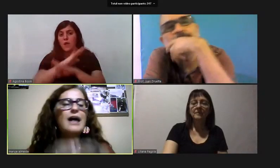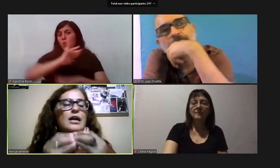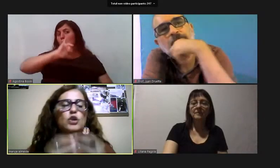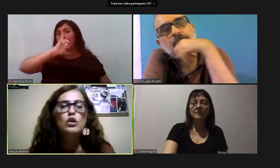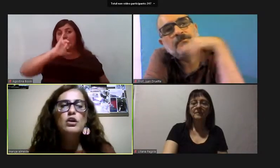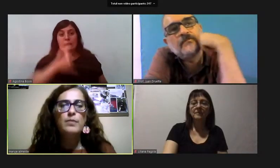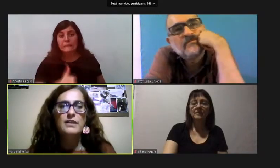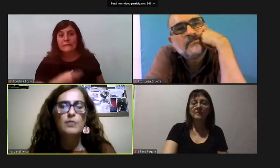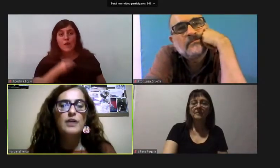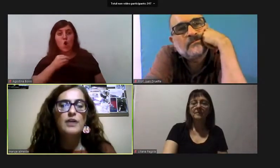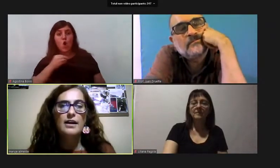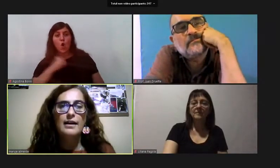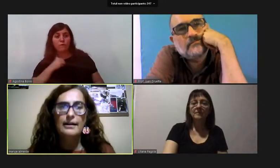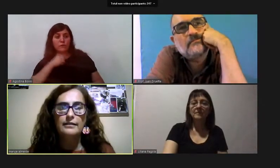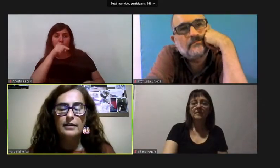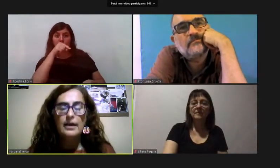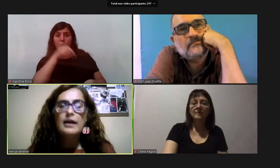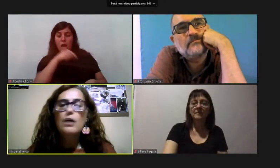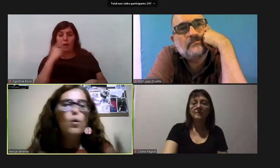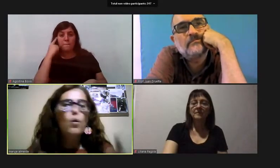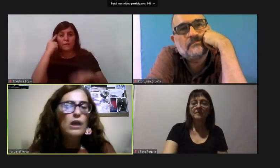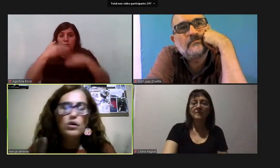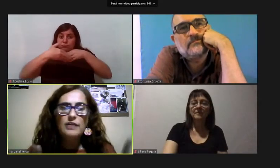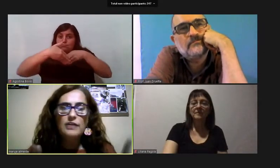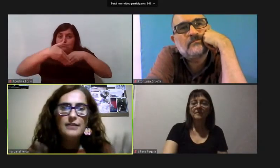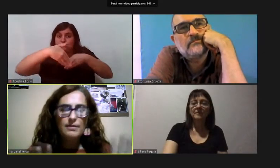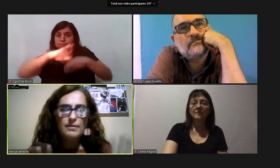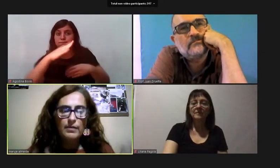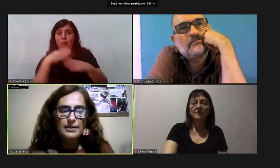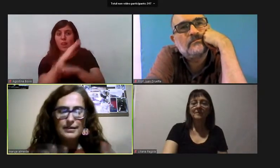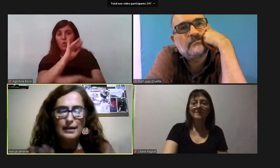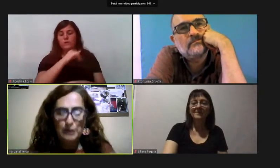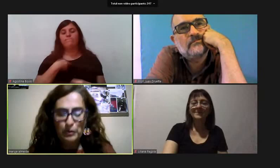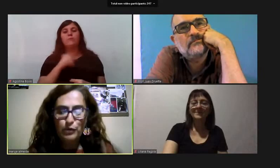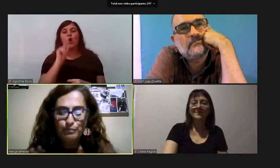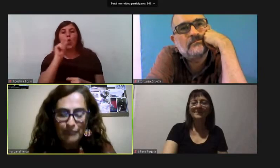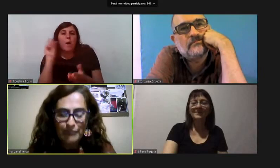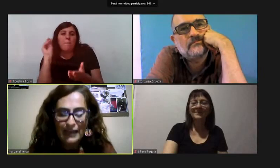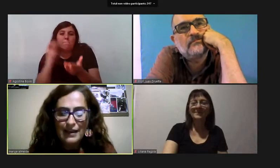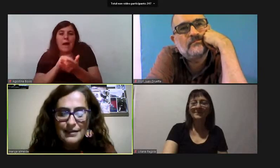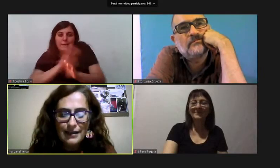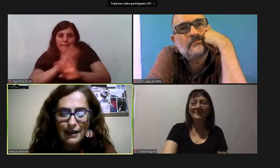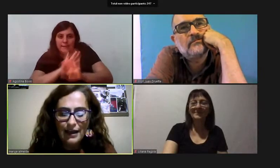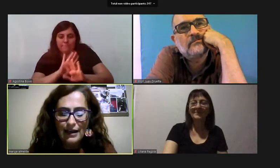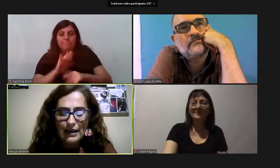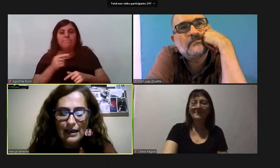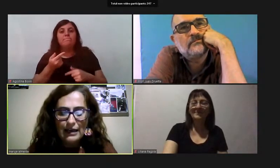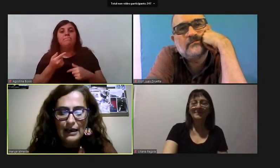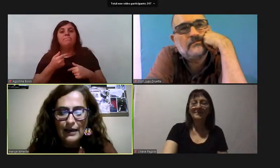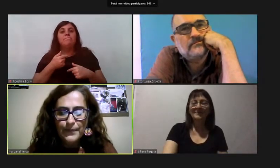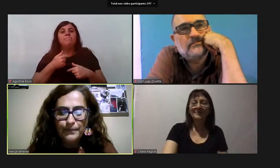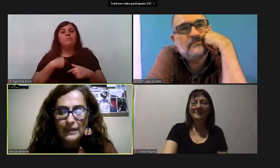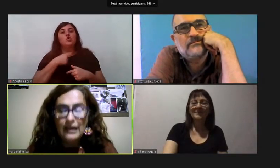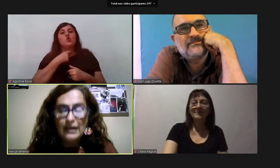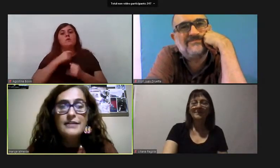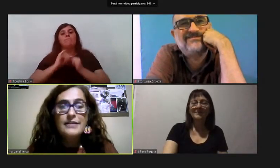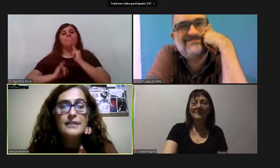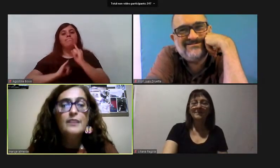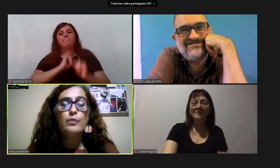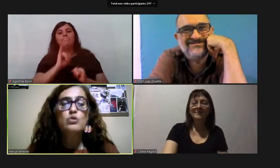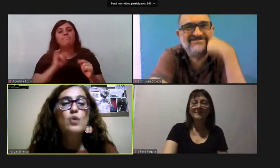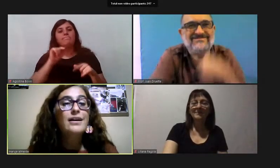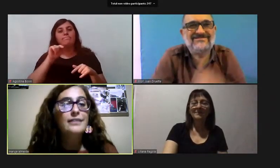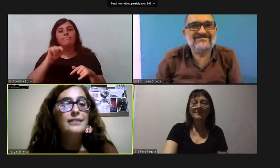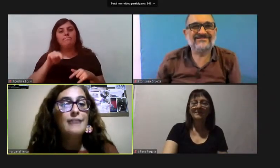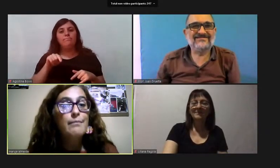para todo lo que pensemos de ahí en adelante. Una cosita más, y me parece que ya dijo, pero quería decir que existe